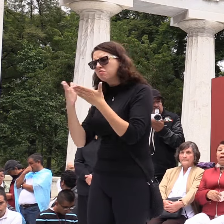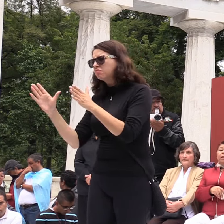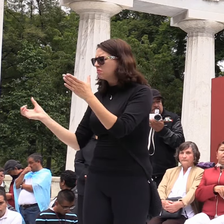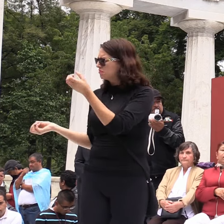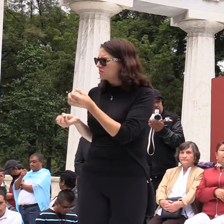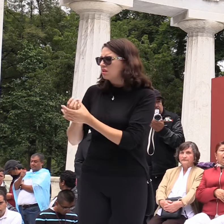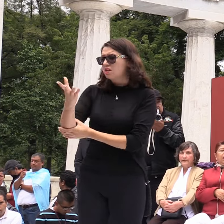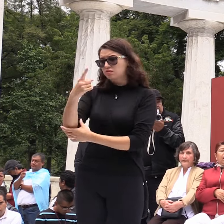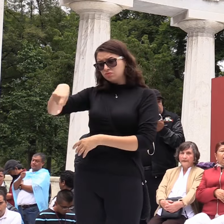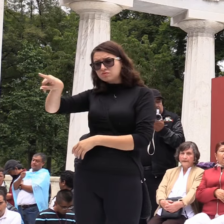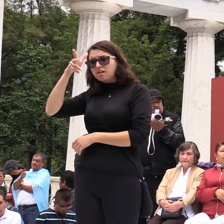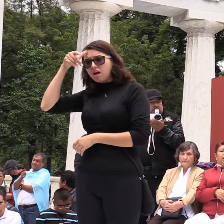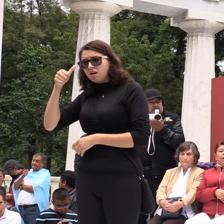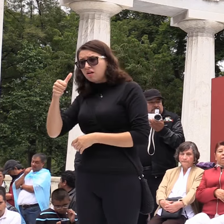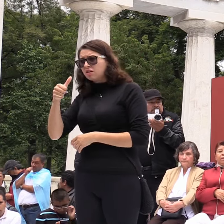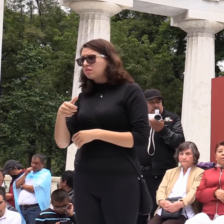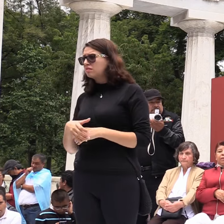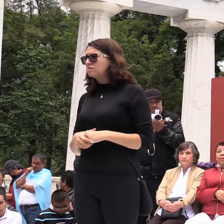ello?